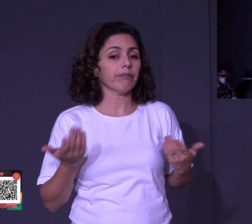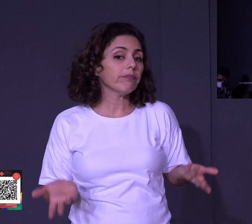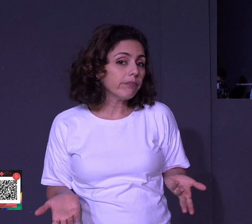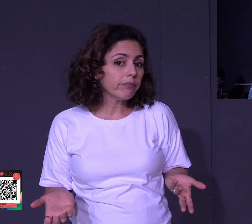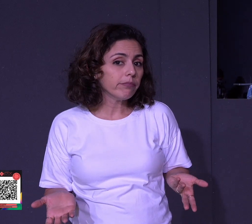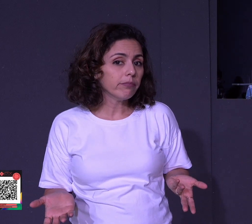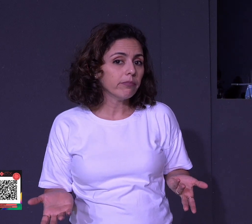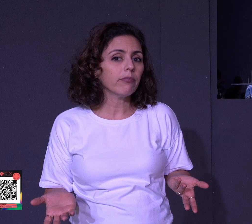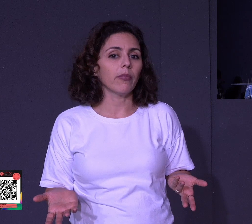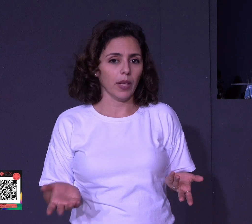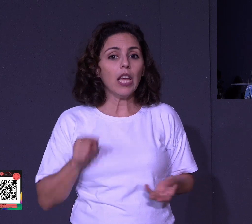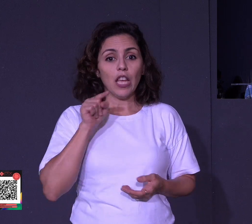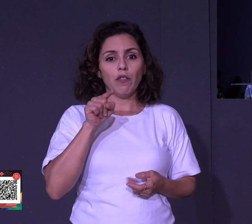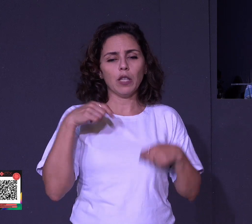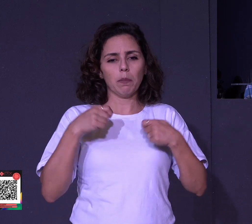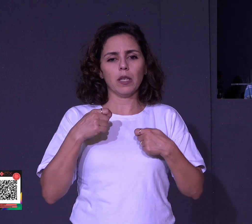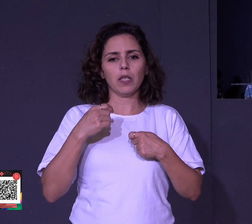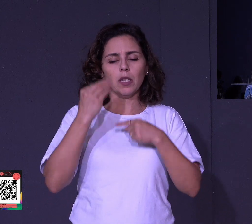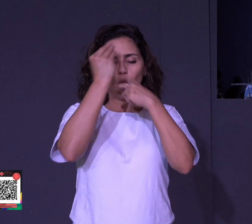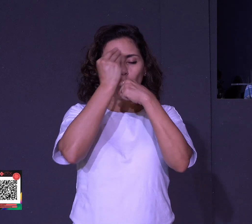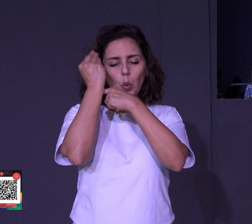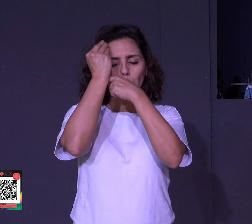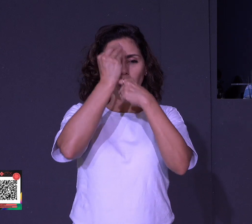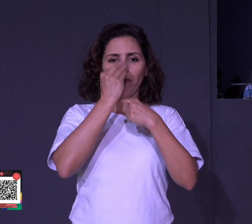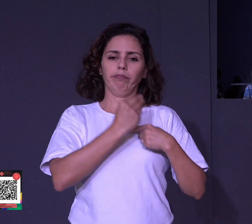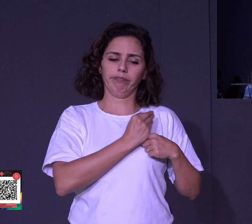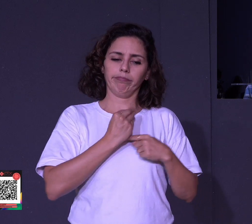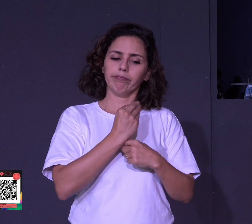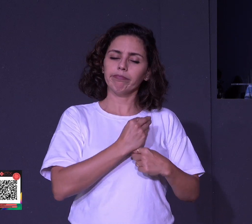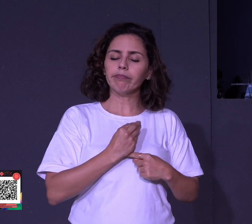mente. Cuide do seu coração.